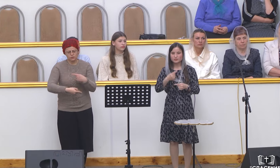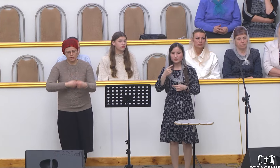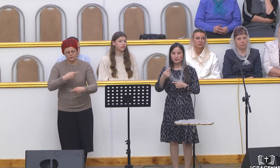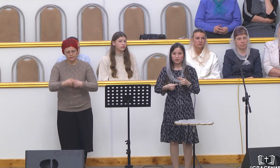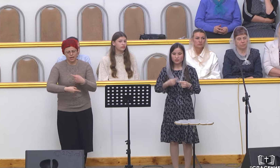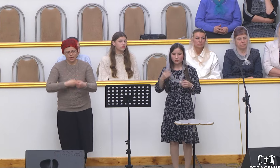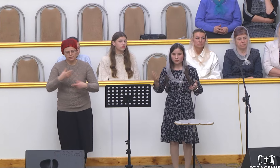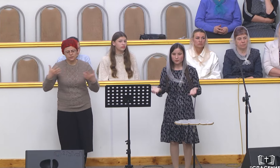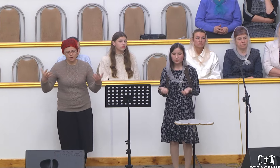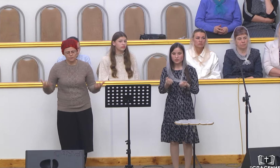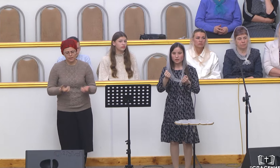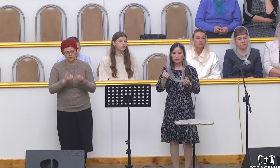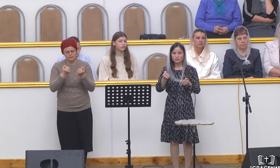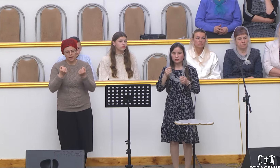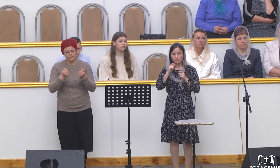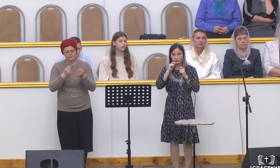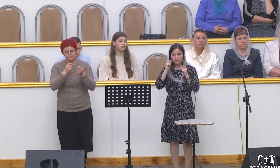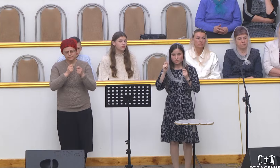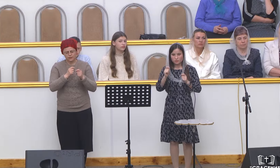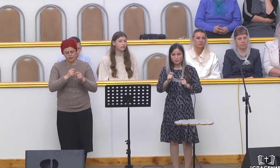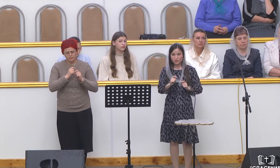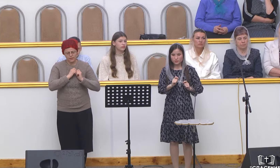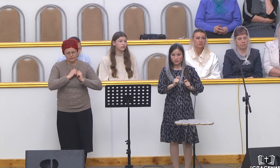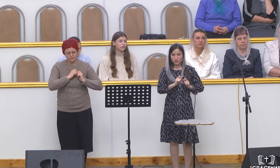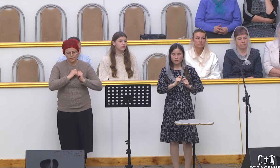вечное спасение